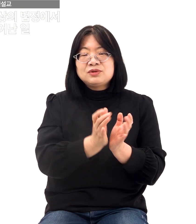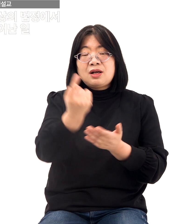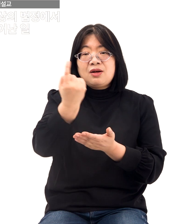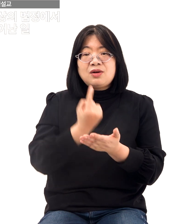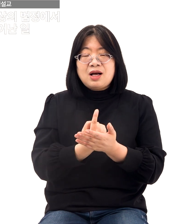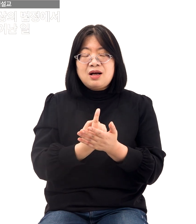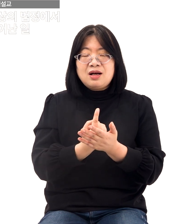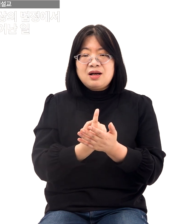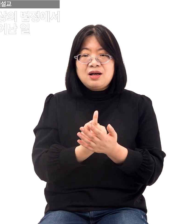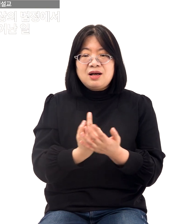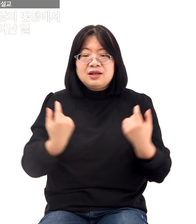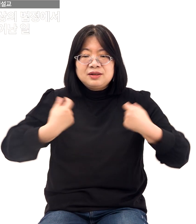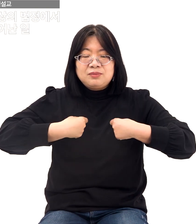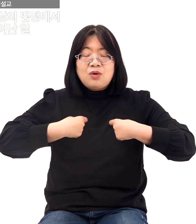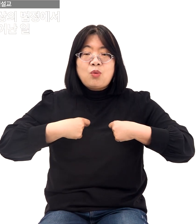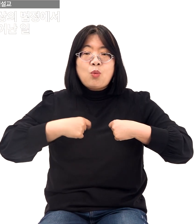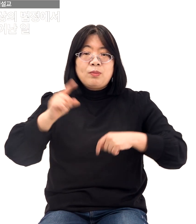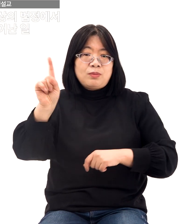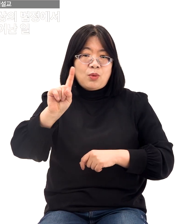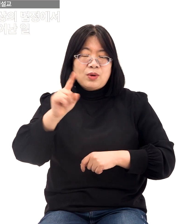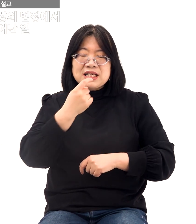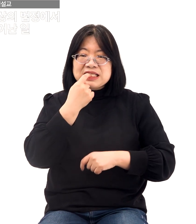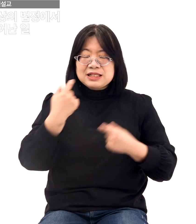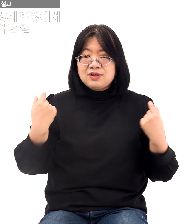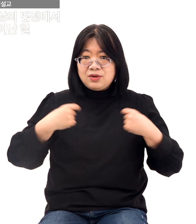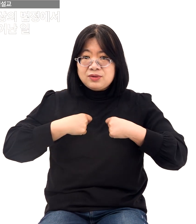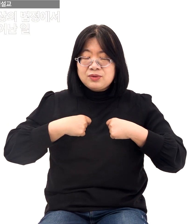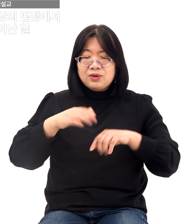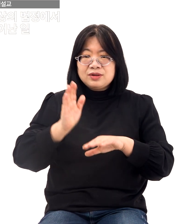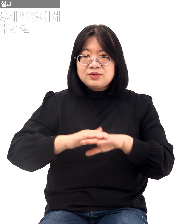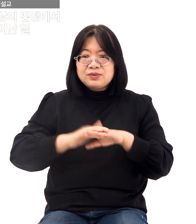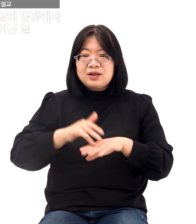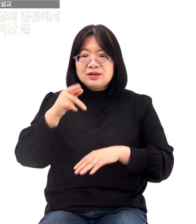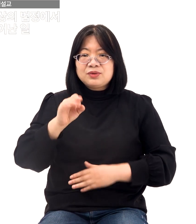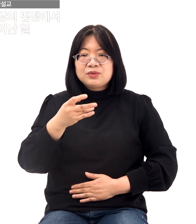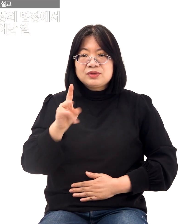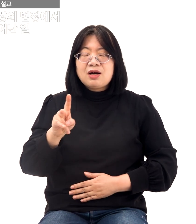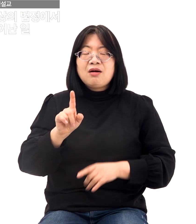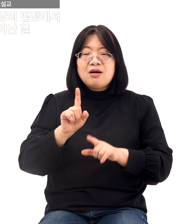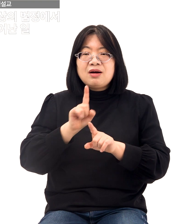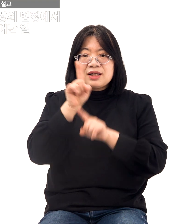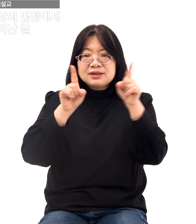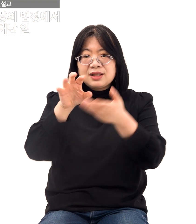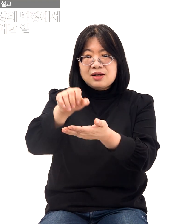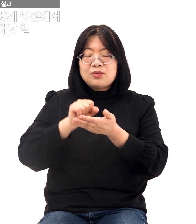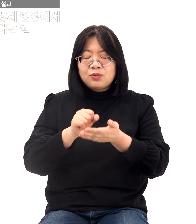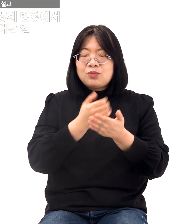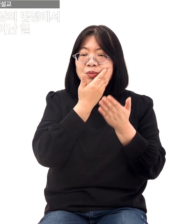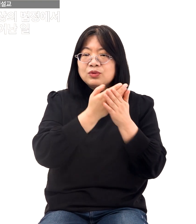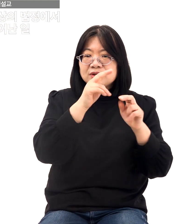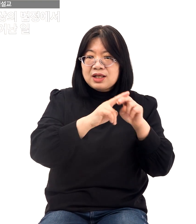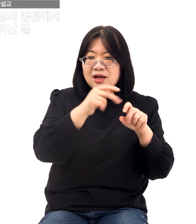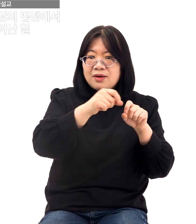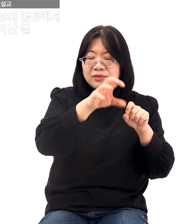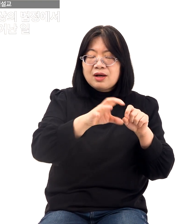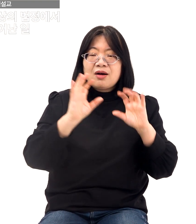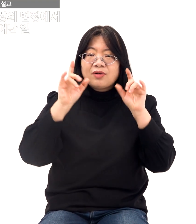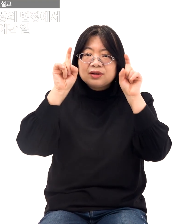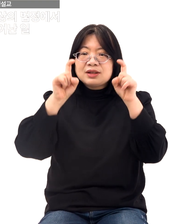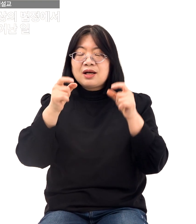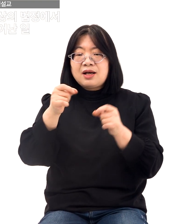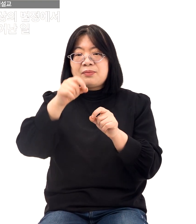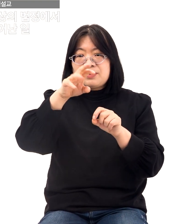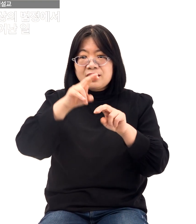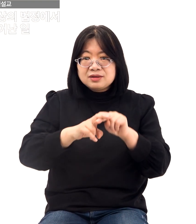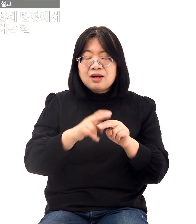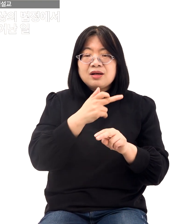무슨 옷을 입고 흰 옷을 입고 손에 종려 가지를 들고 보좌 앞과 어린 양 앞에 서서